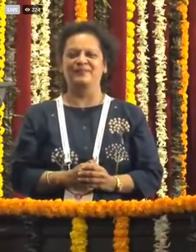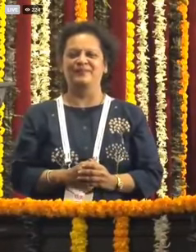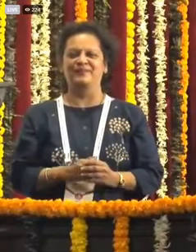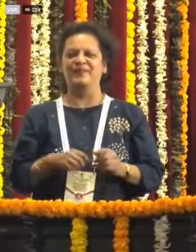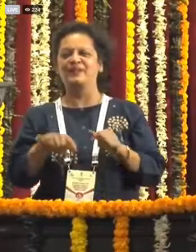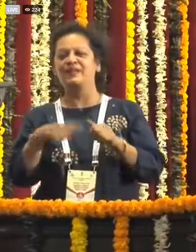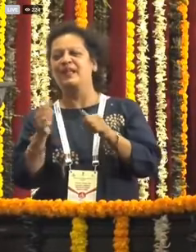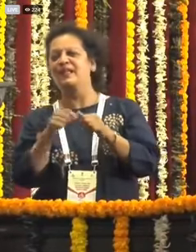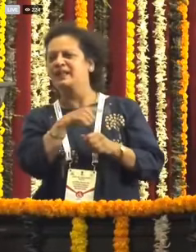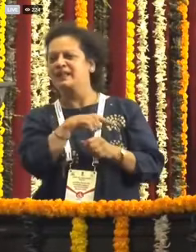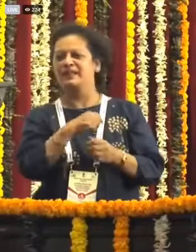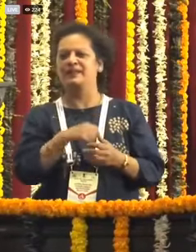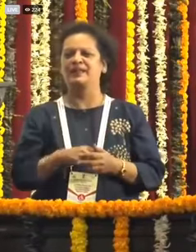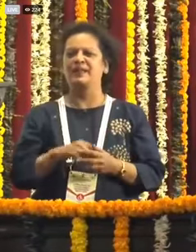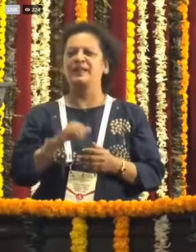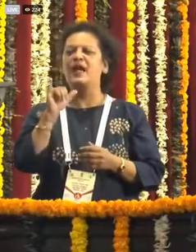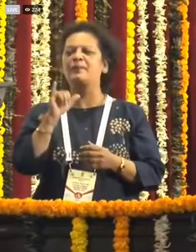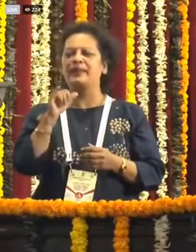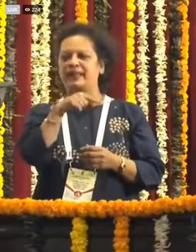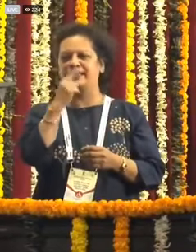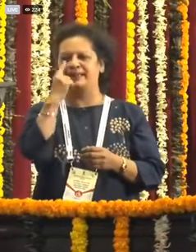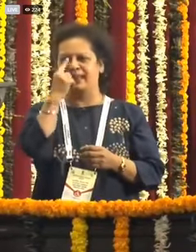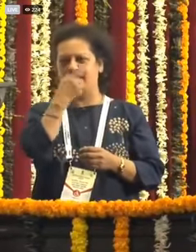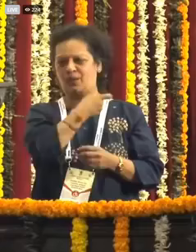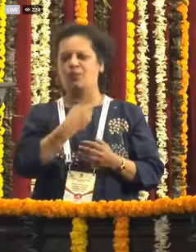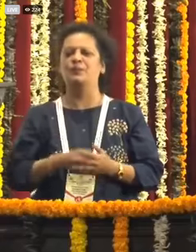आमदार यामिनीताई जाधव,